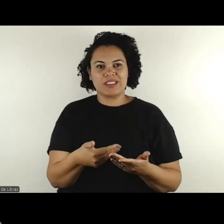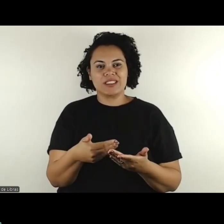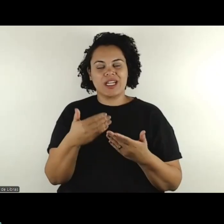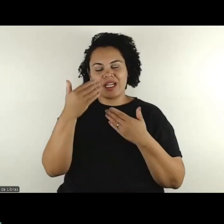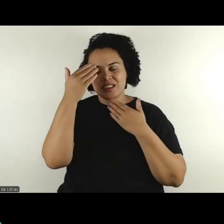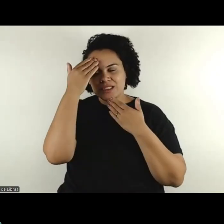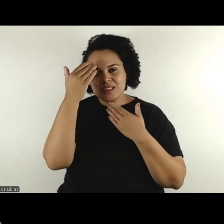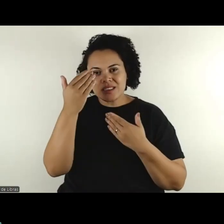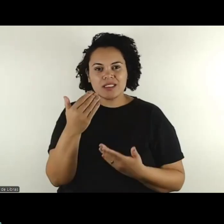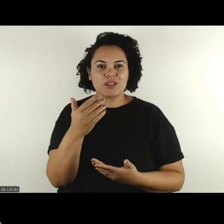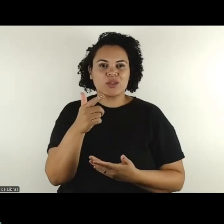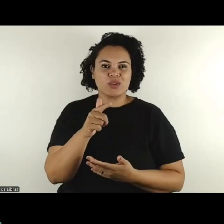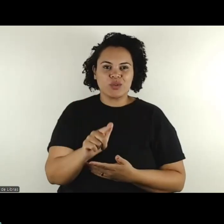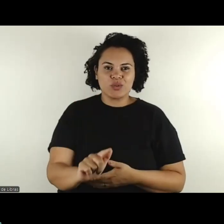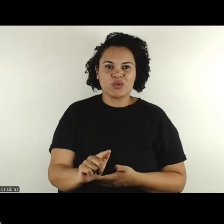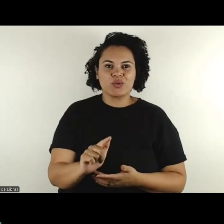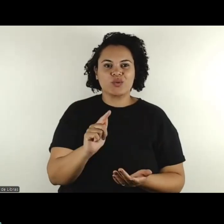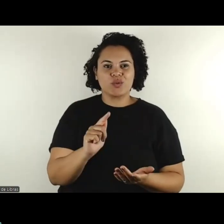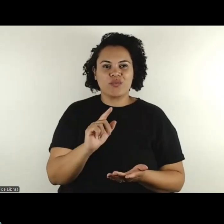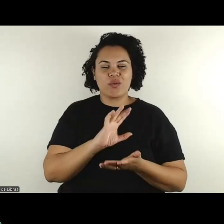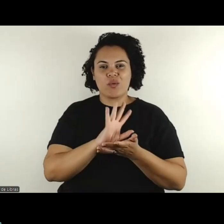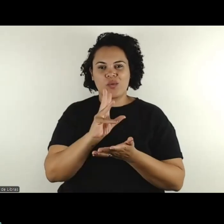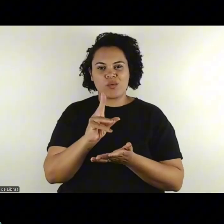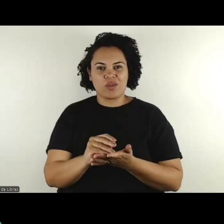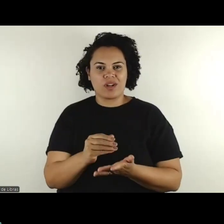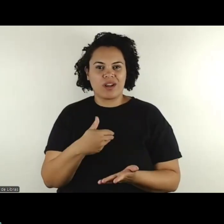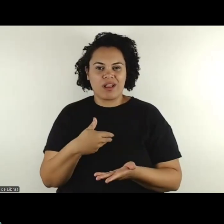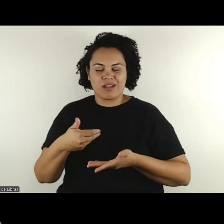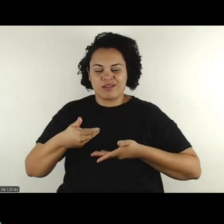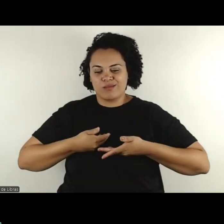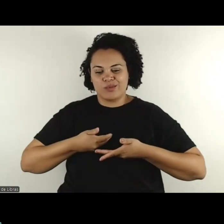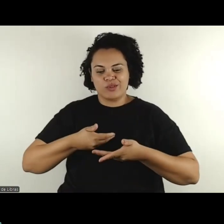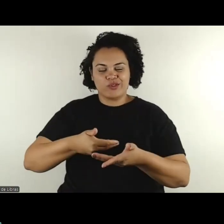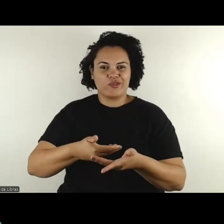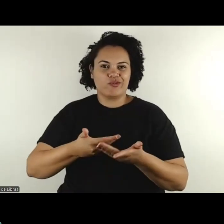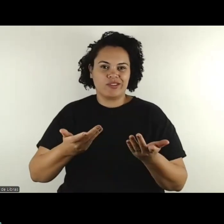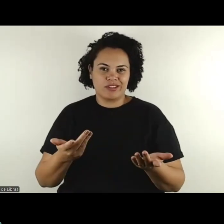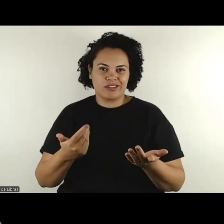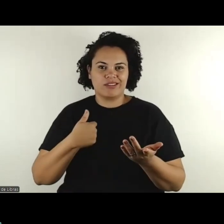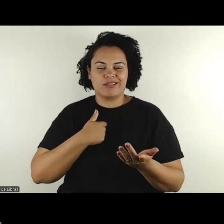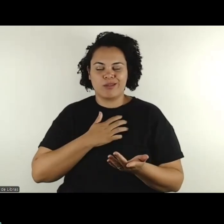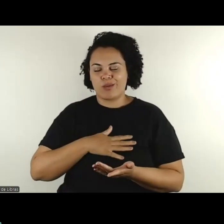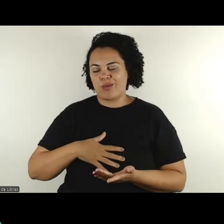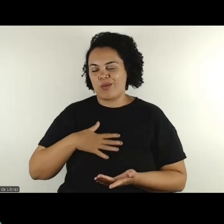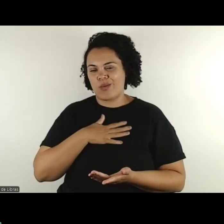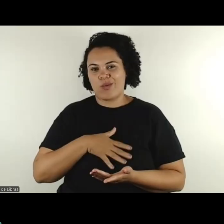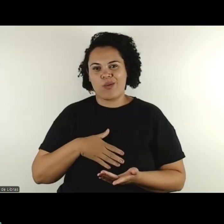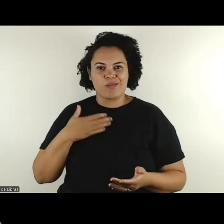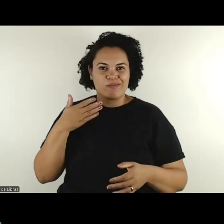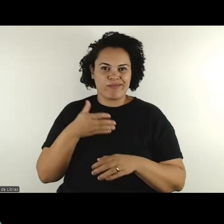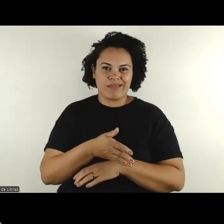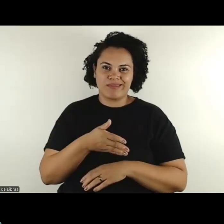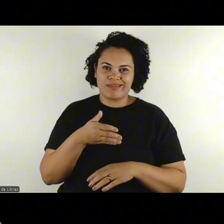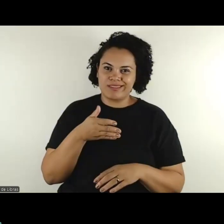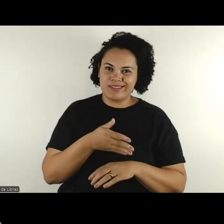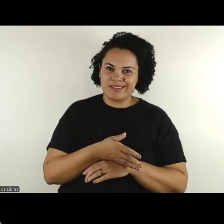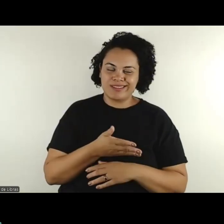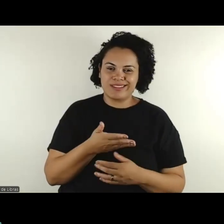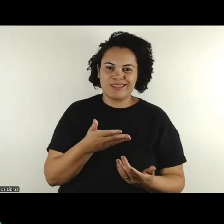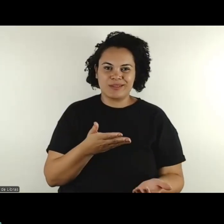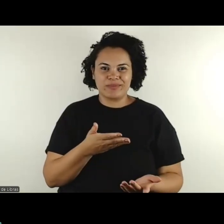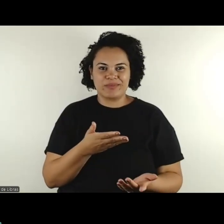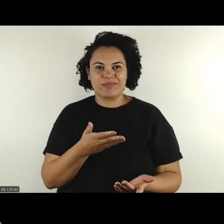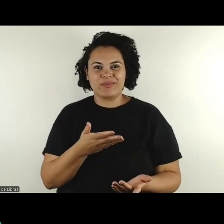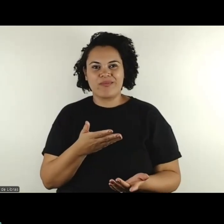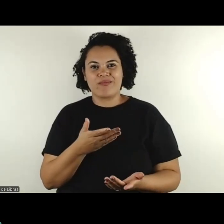uma vez, né, senhor Cres, pelo convite. Eu gosto muito de participar dessas atividades, né, da gente poder